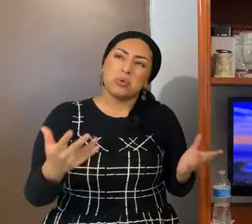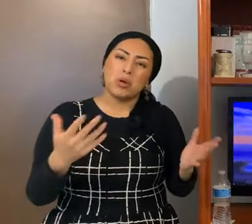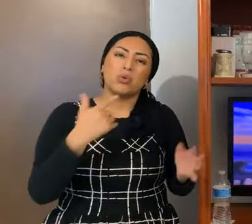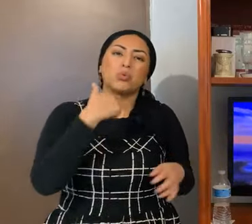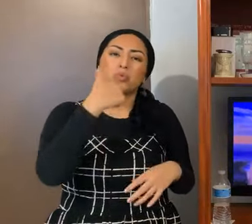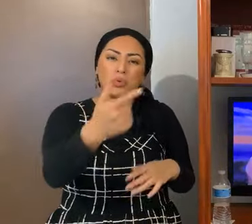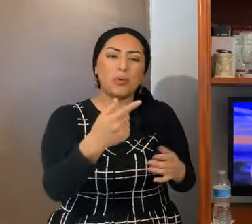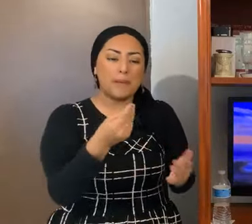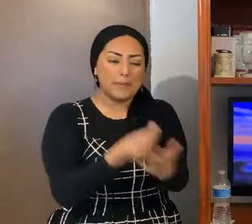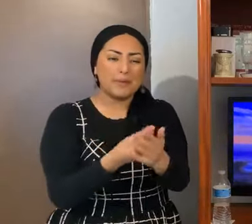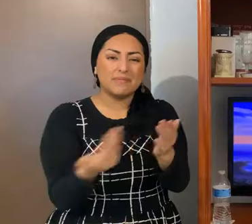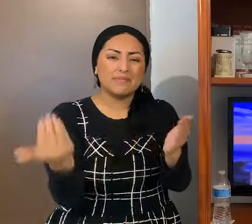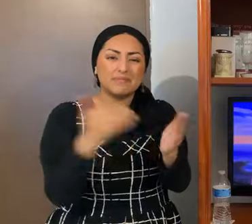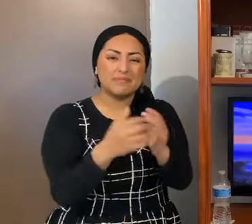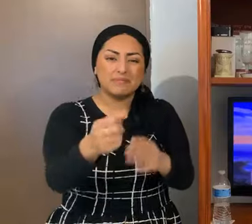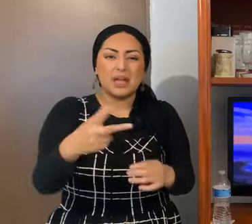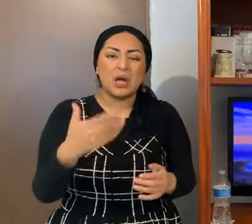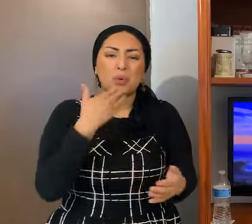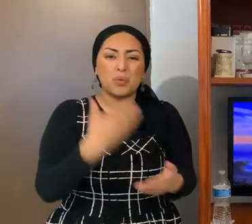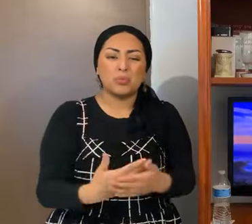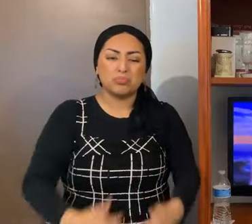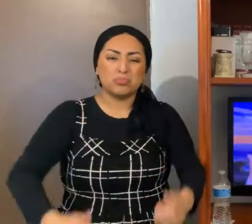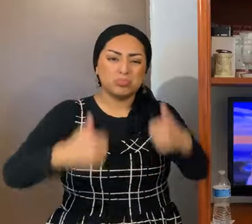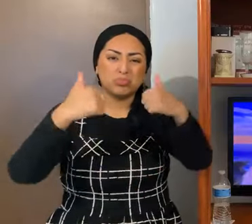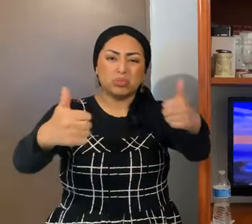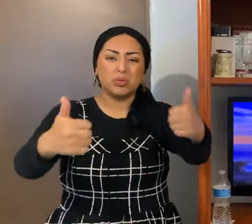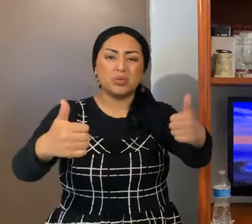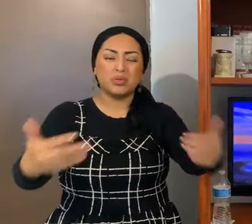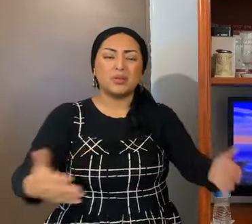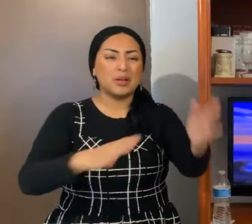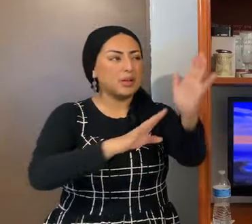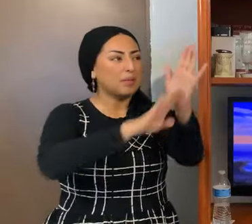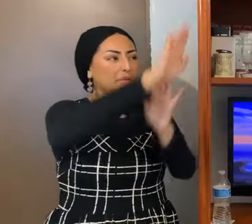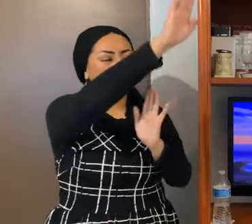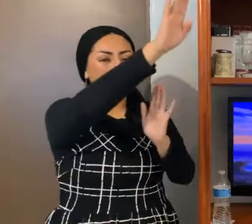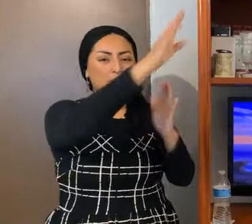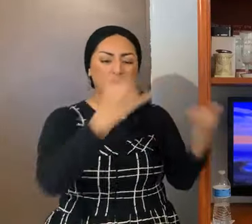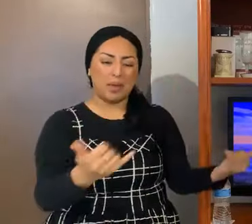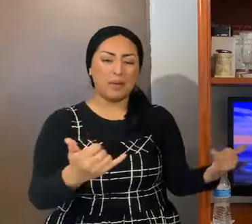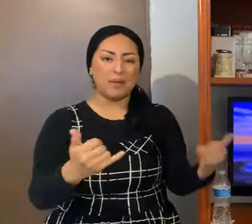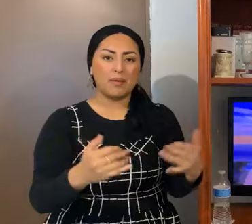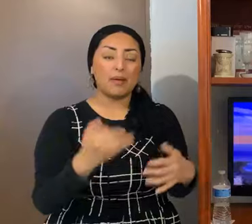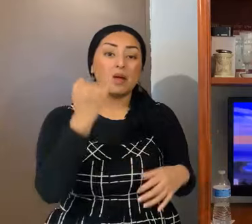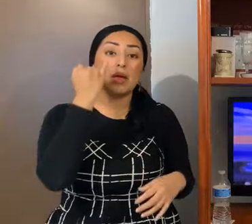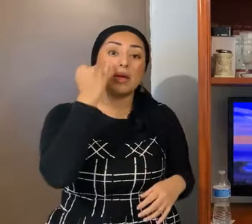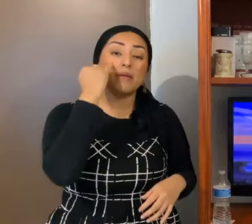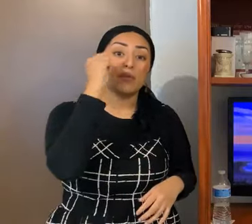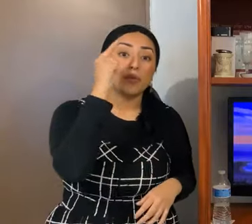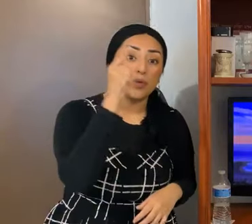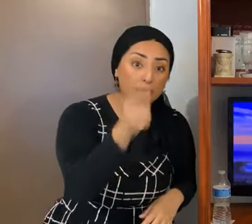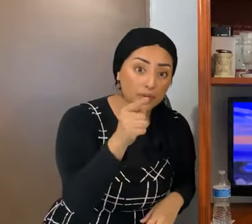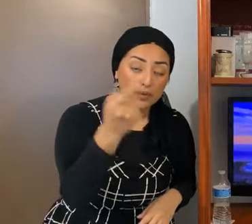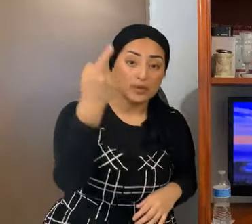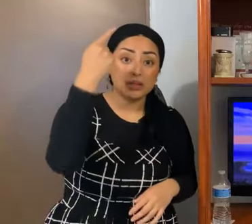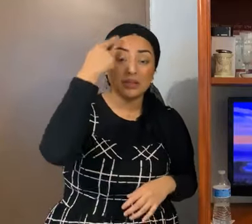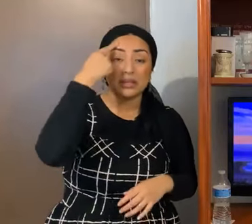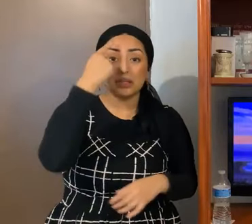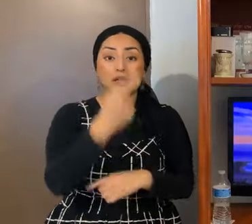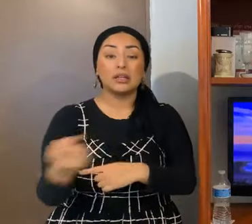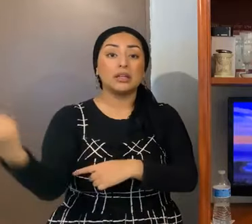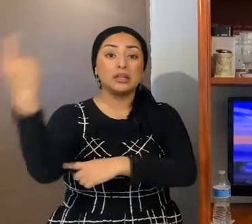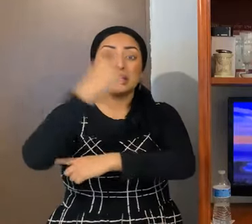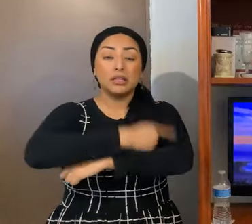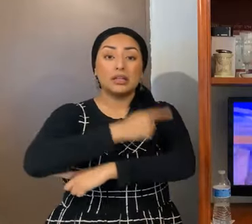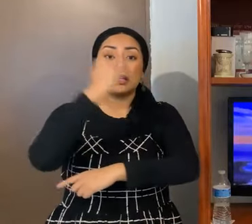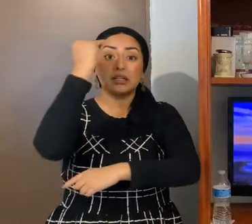ya subió la bolsa, entonces eso, la caída de Babilonia no es ahorita, vendrá mucho después. Si tú piensas que este día de Yahweh no